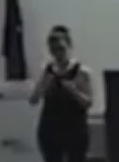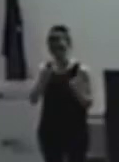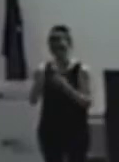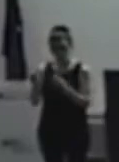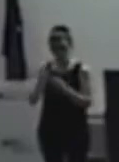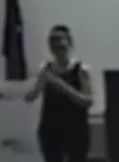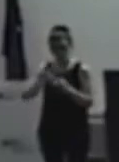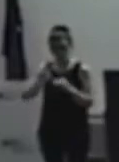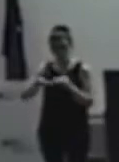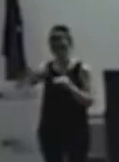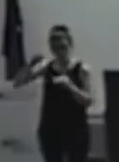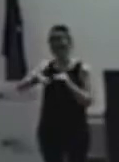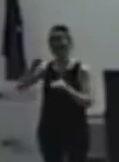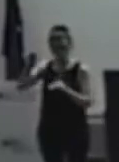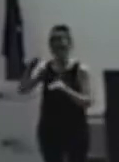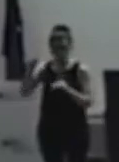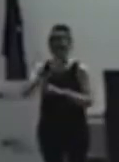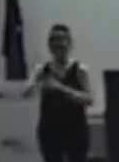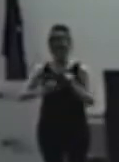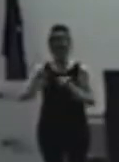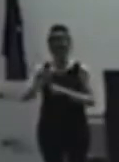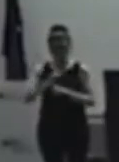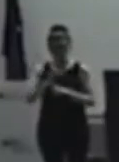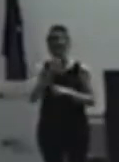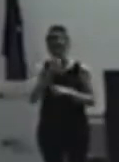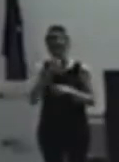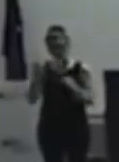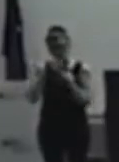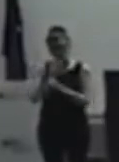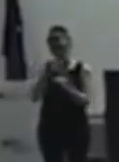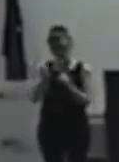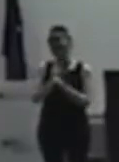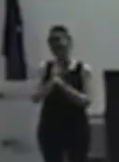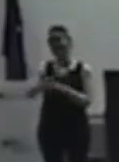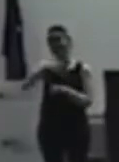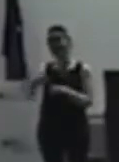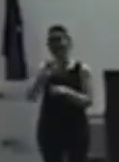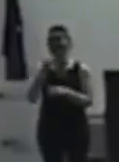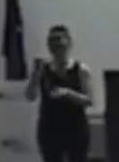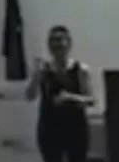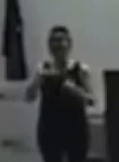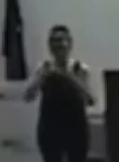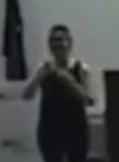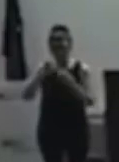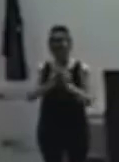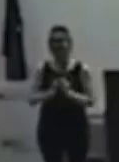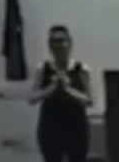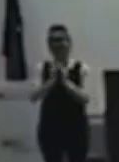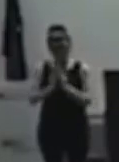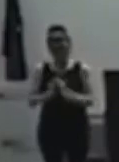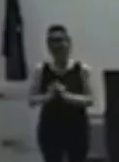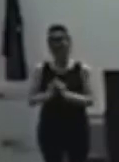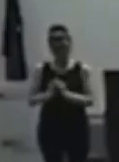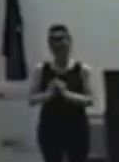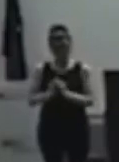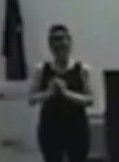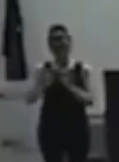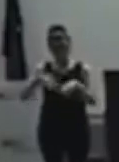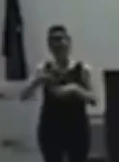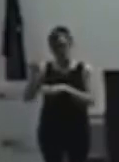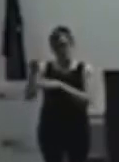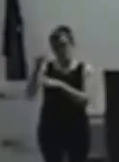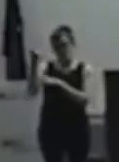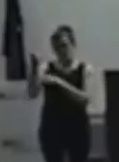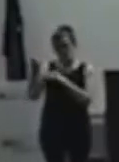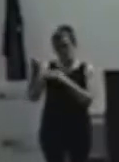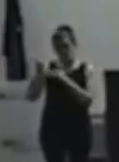mismo. Entonces, si ese trabajo extra o esas actuaciones que hacemos de más conseguimos orientarlas